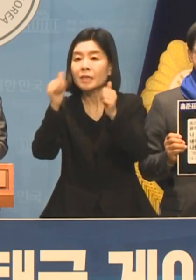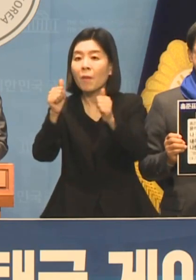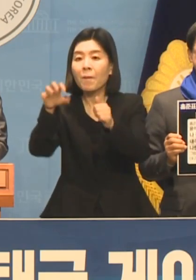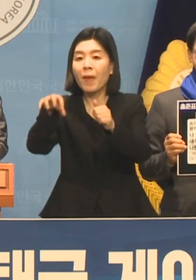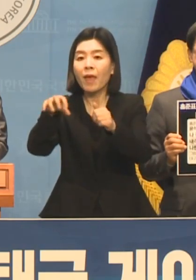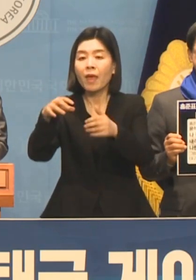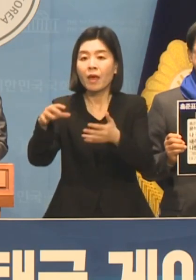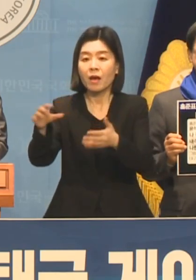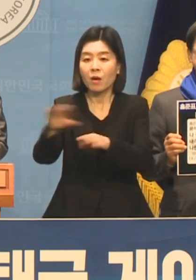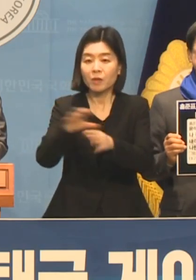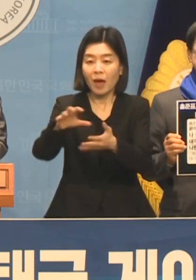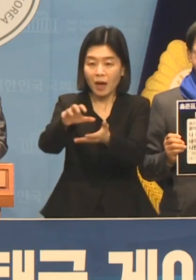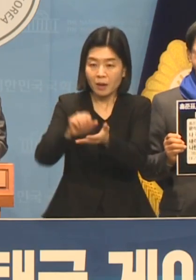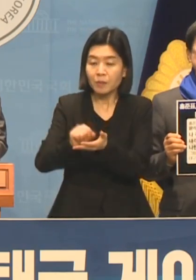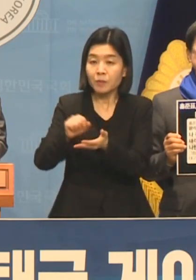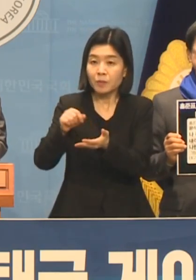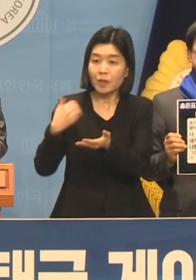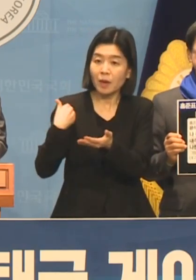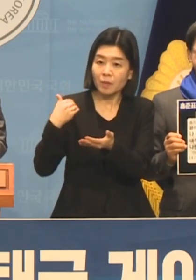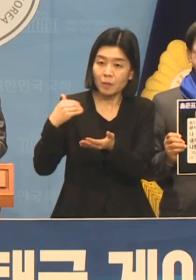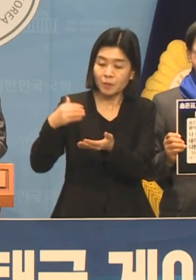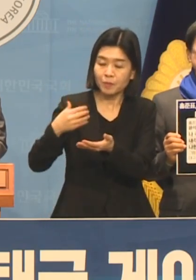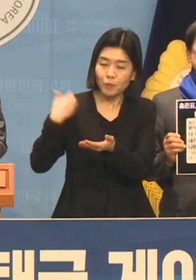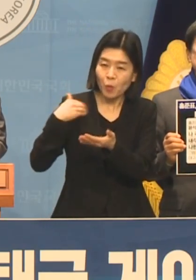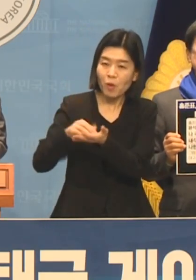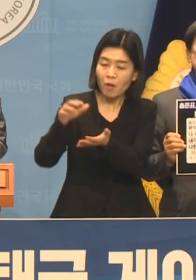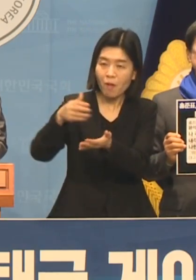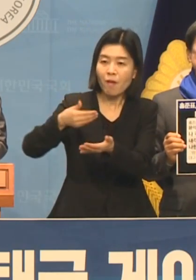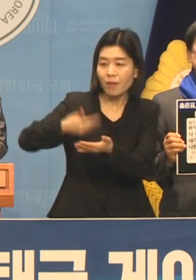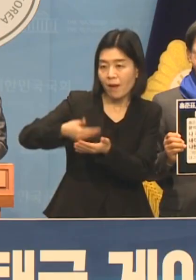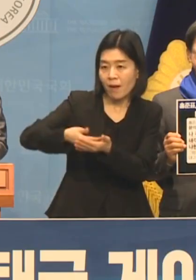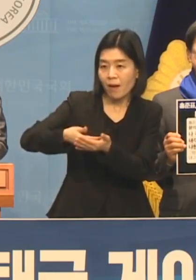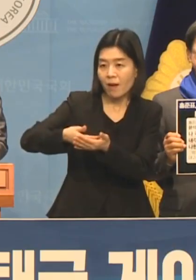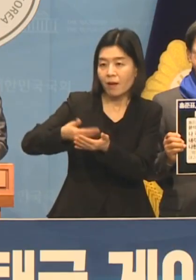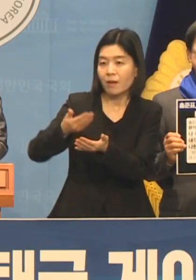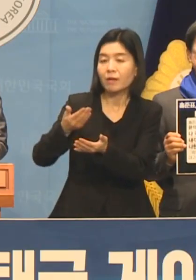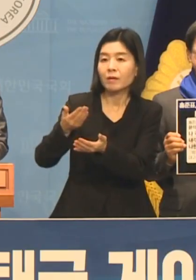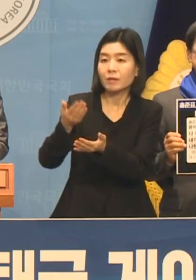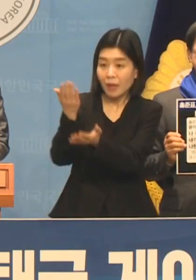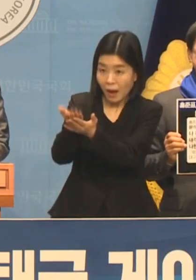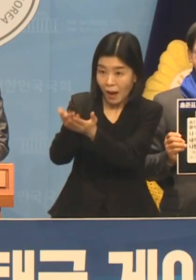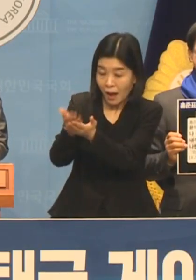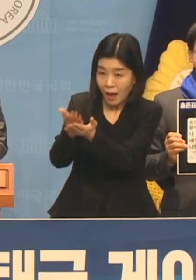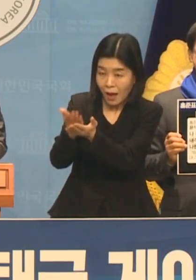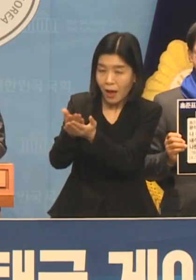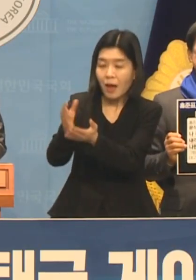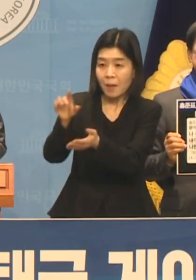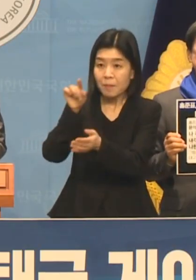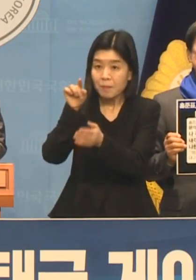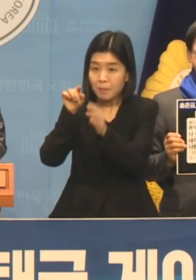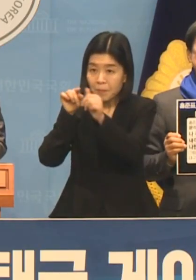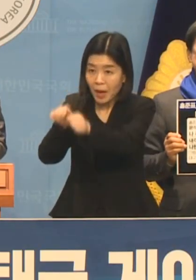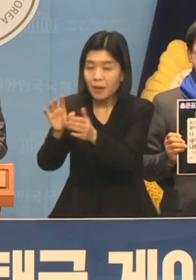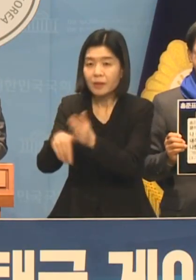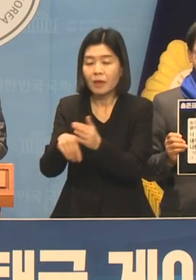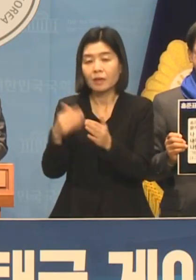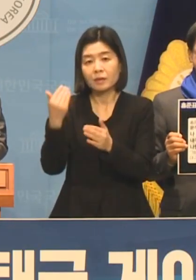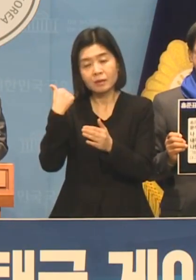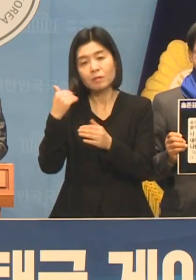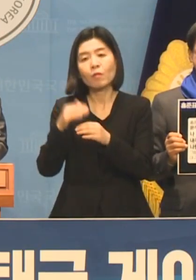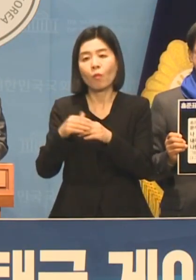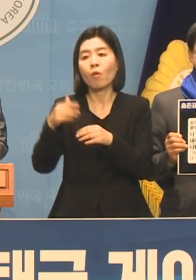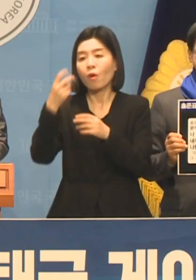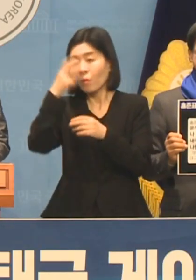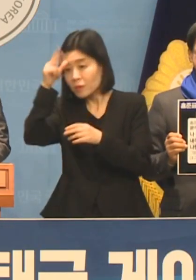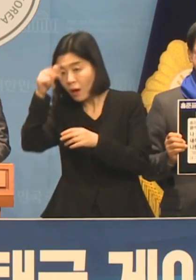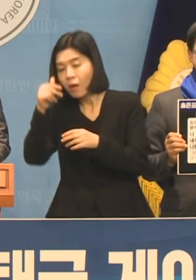하는 청구서를 제출하자 지난 3월 26일 검찰이 강혜경 씨에게 PC를